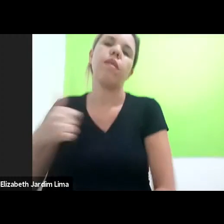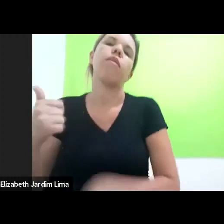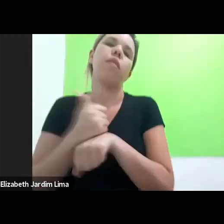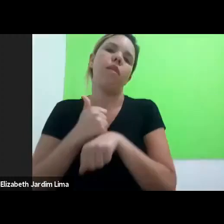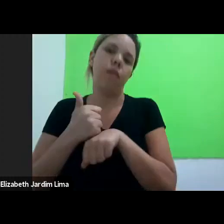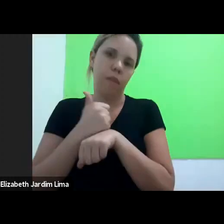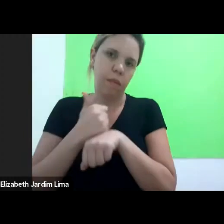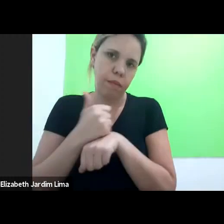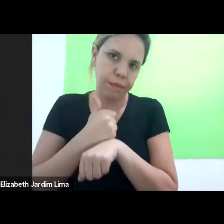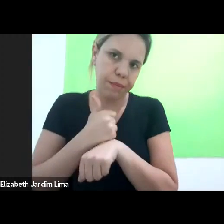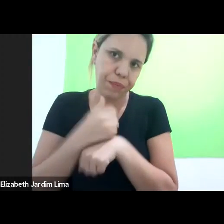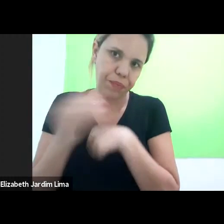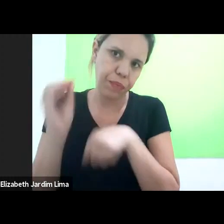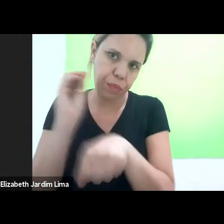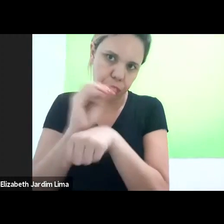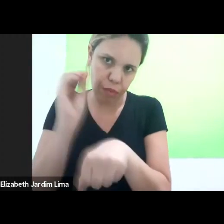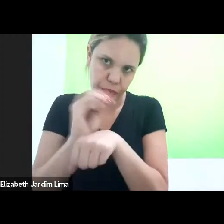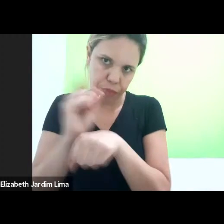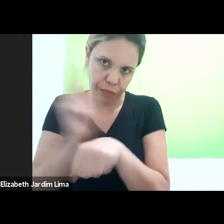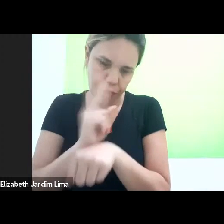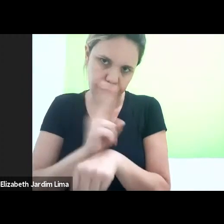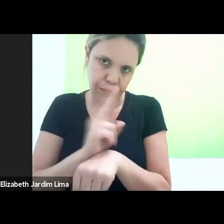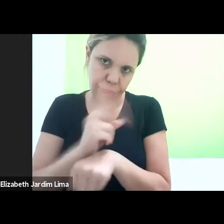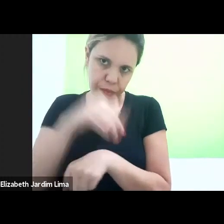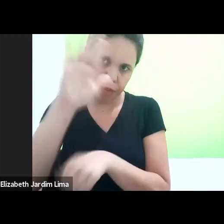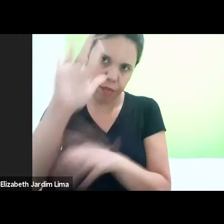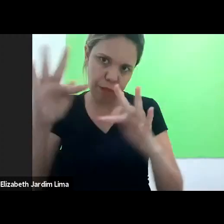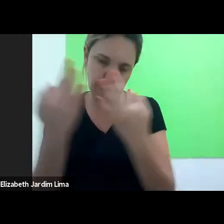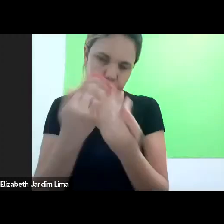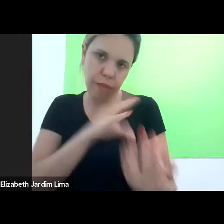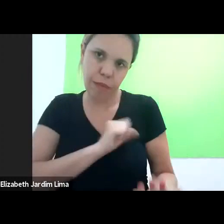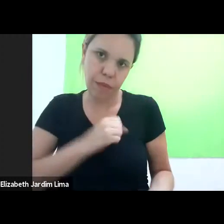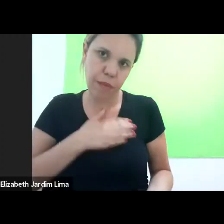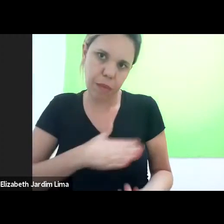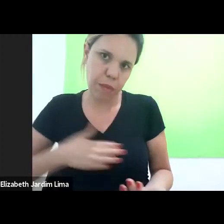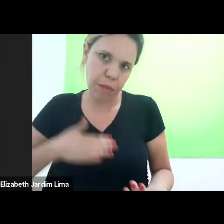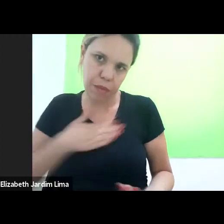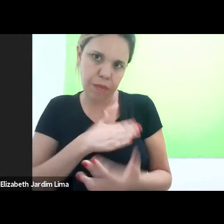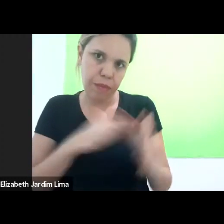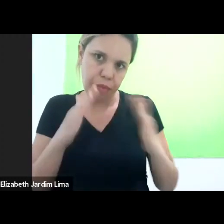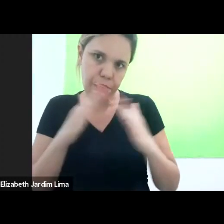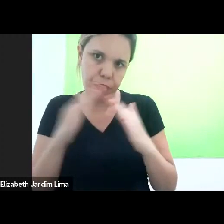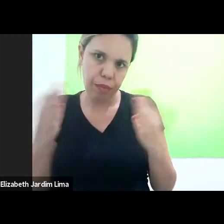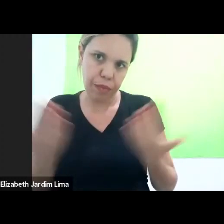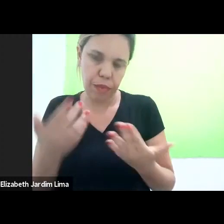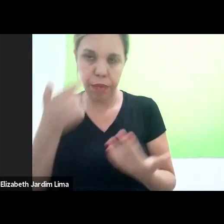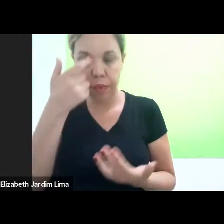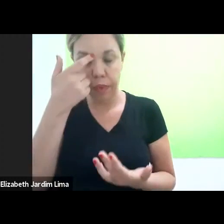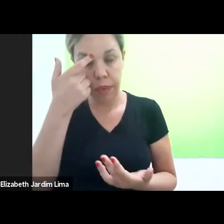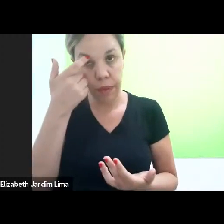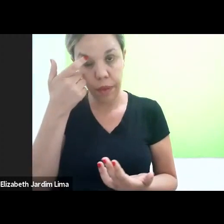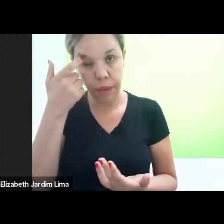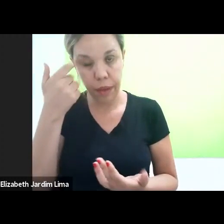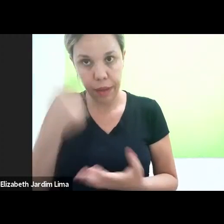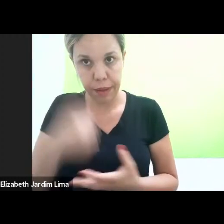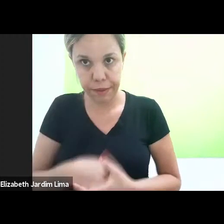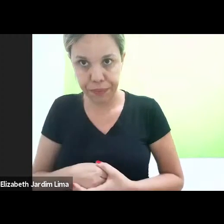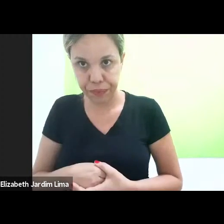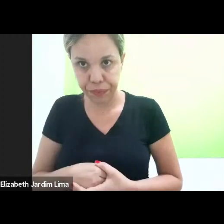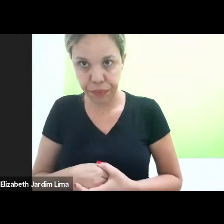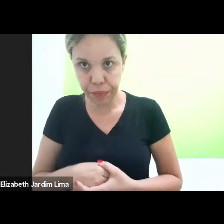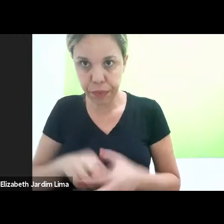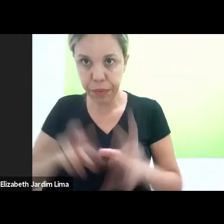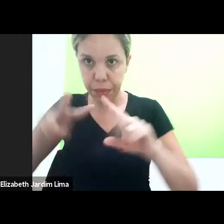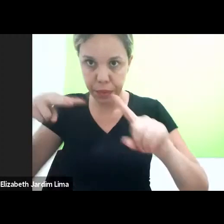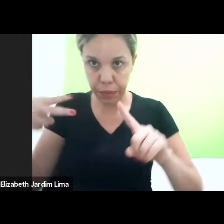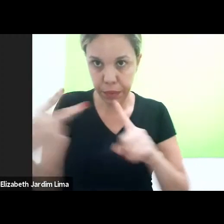poder proteger aquilo que eu mais amava, que era meus familiares, meu território, a minha casa hoje. Então, foi nessa perspectiva.